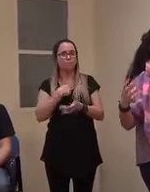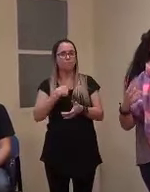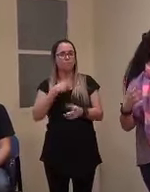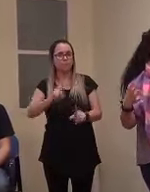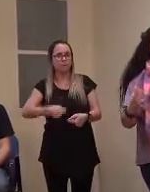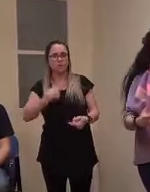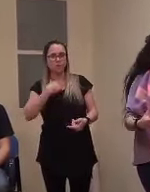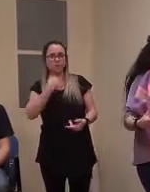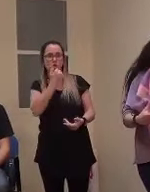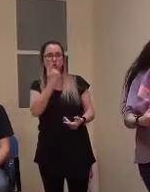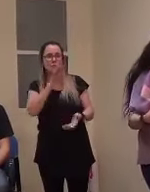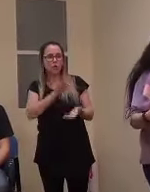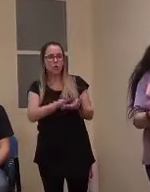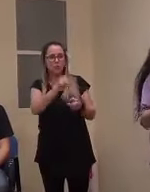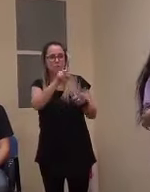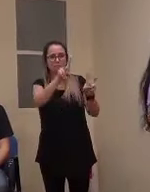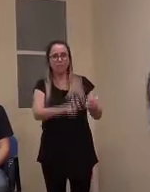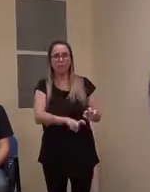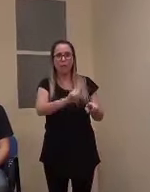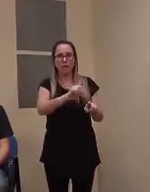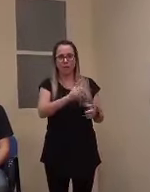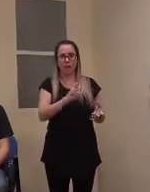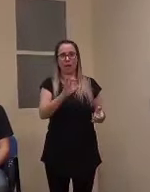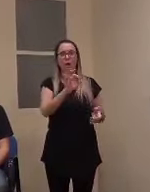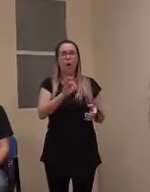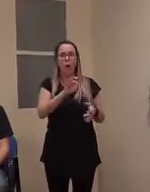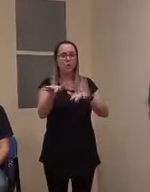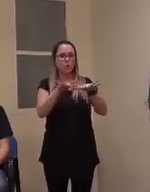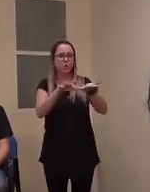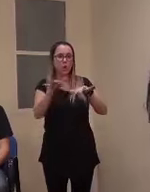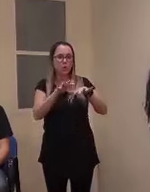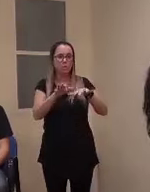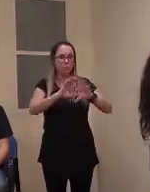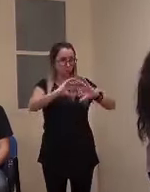situaciones particulares o situaciones